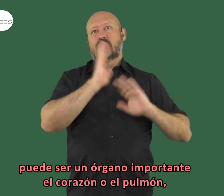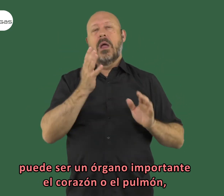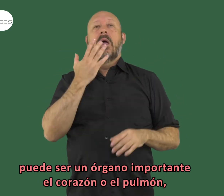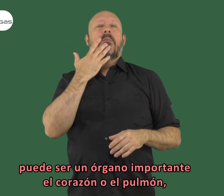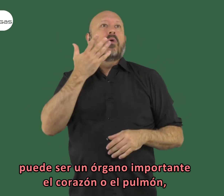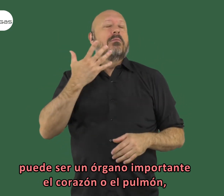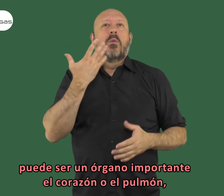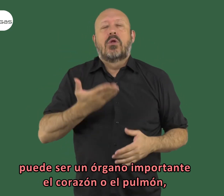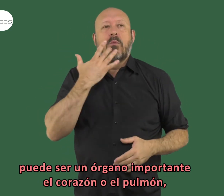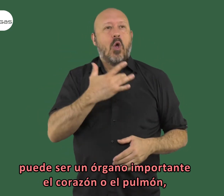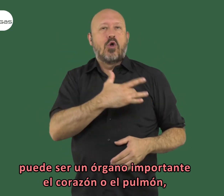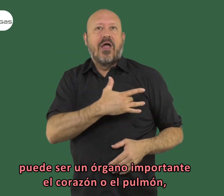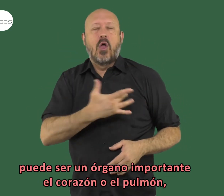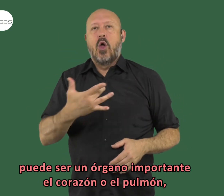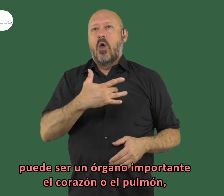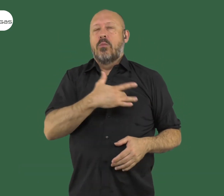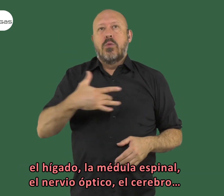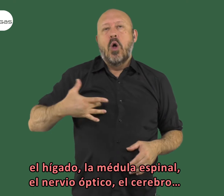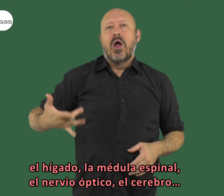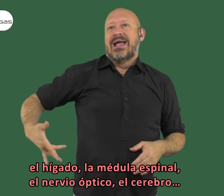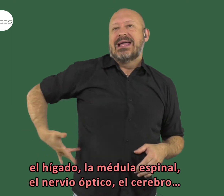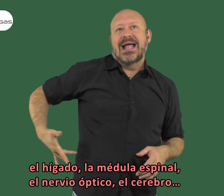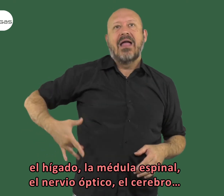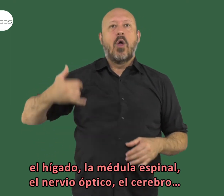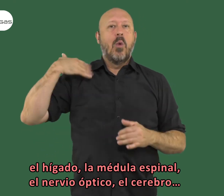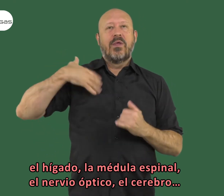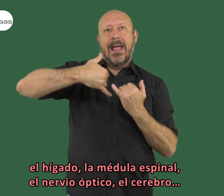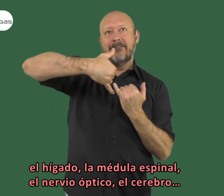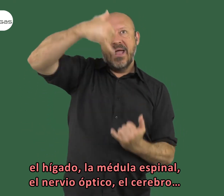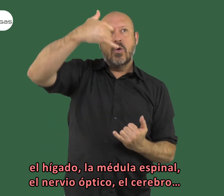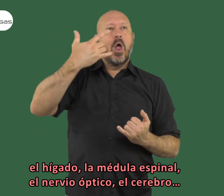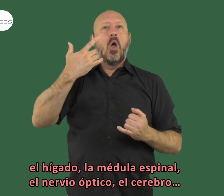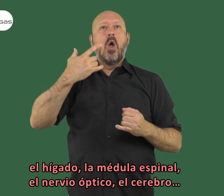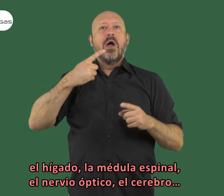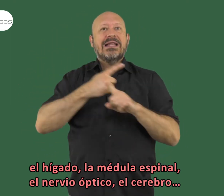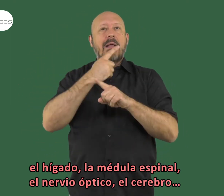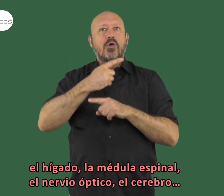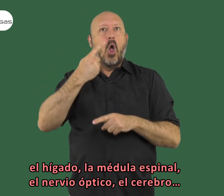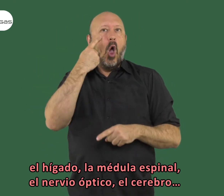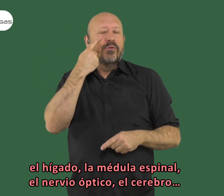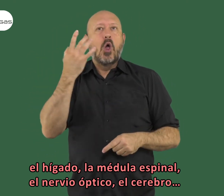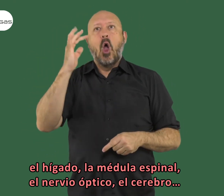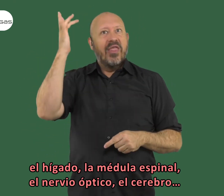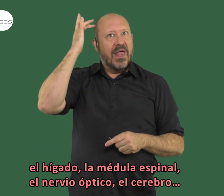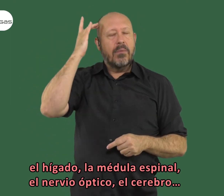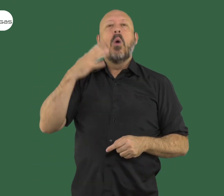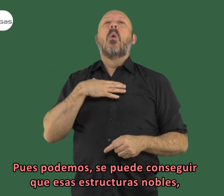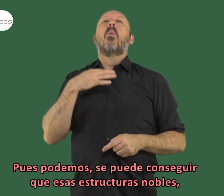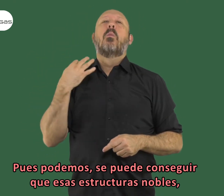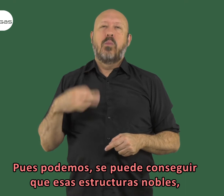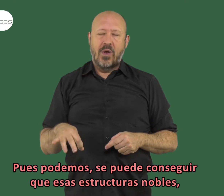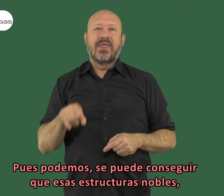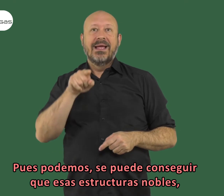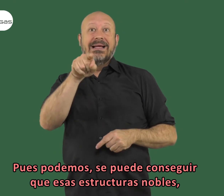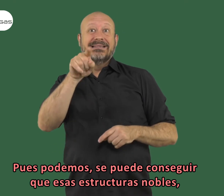órgano importante, el corazón, el pulmón, el hígado, la médula espinal, el nervio óptico, el cerebro, se